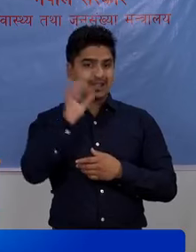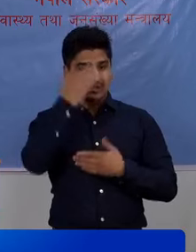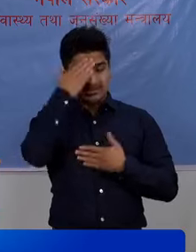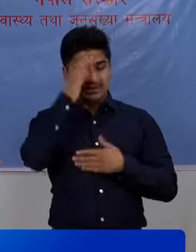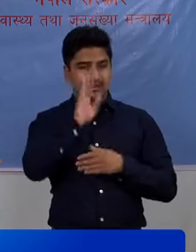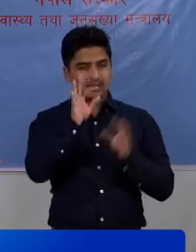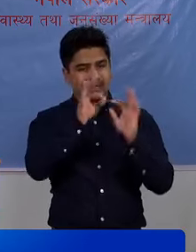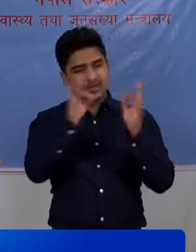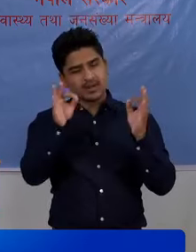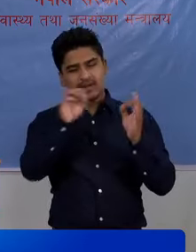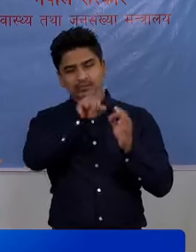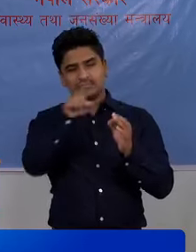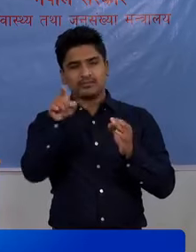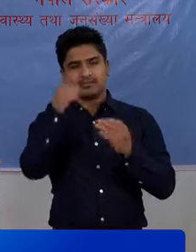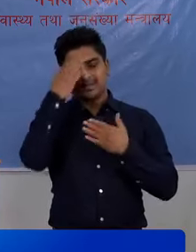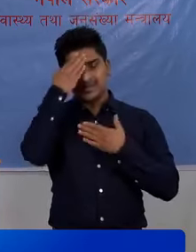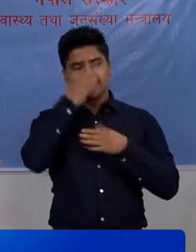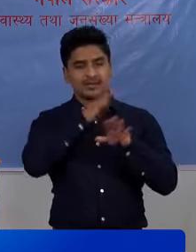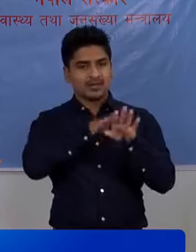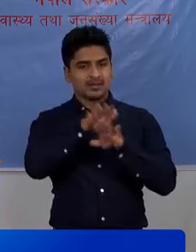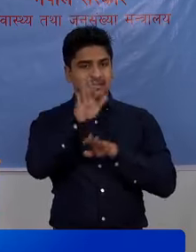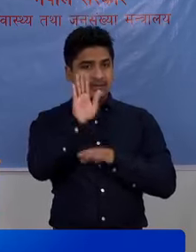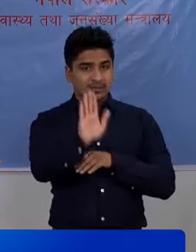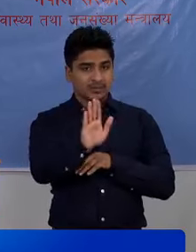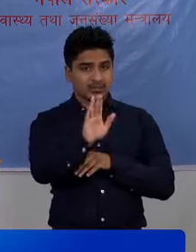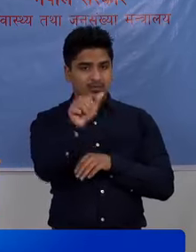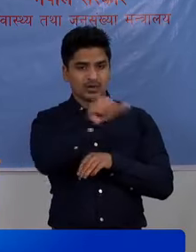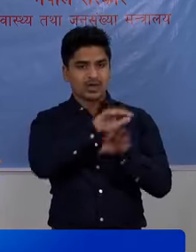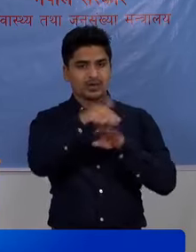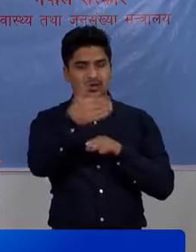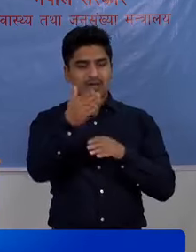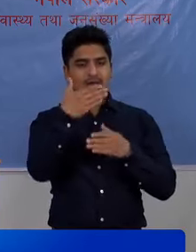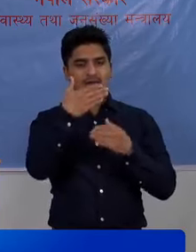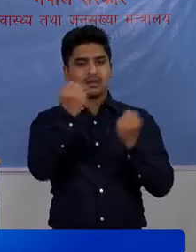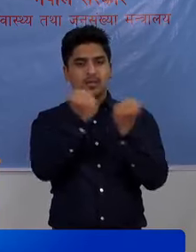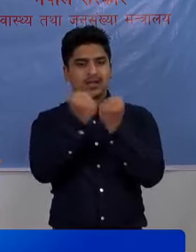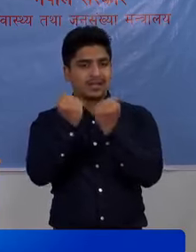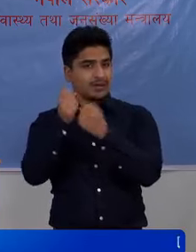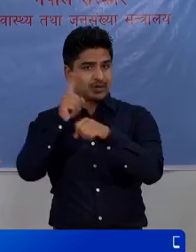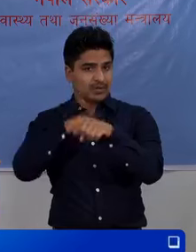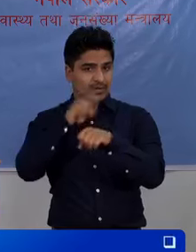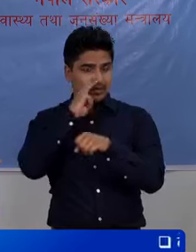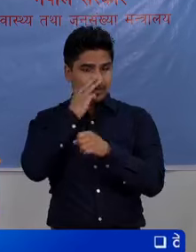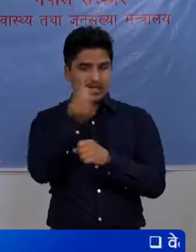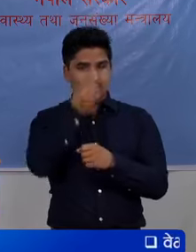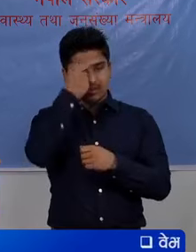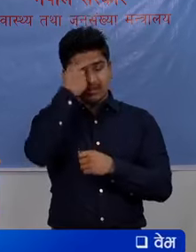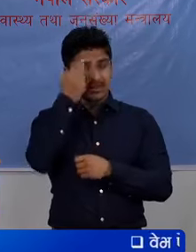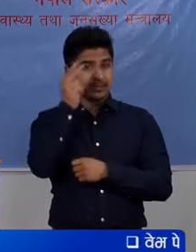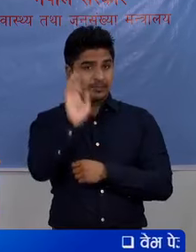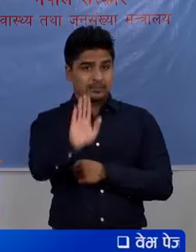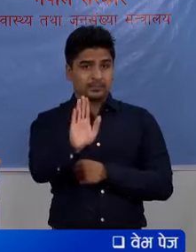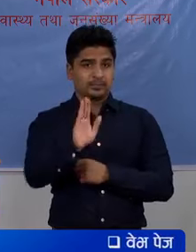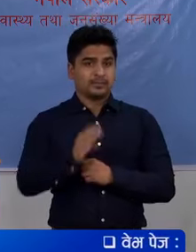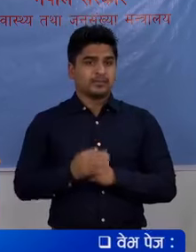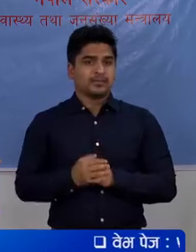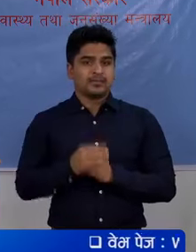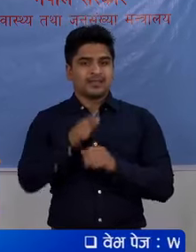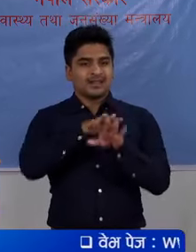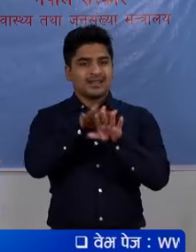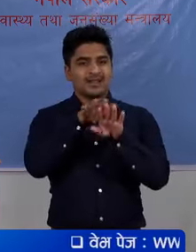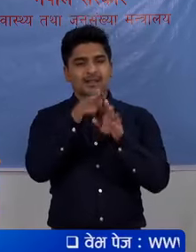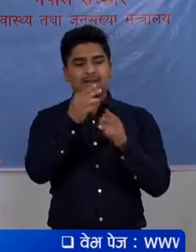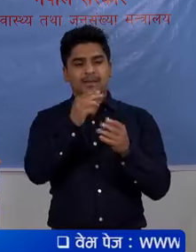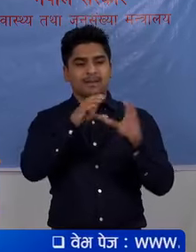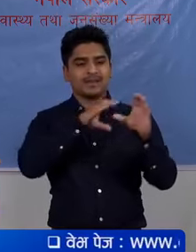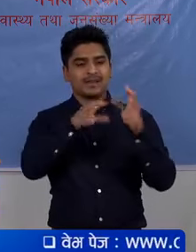हुना सक्नूंछा विविन्न खाले रोगी बिरामी हरू लाई अईले यो लगडाउन को पिरेड मा अलिकती समस्या भएको छा देरे